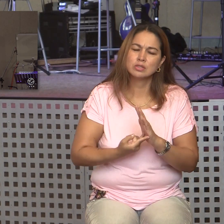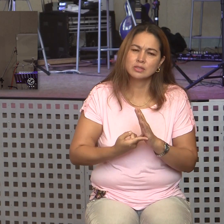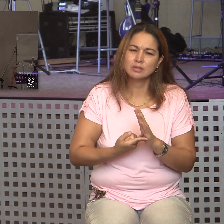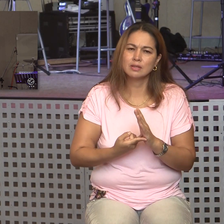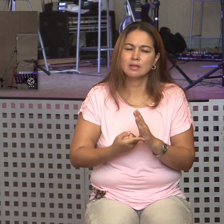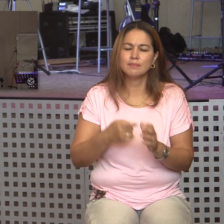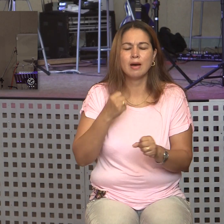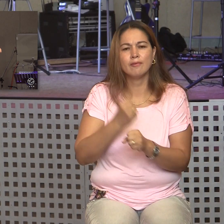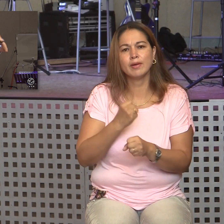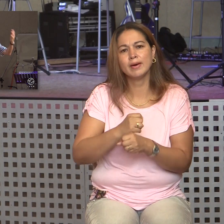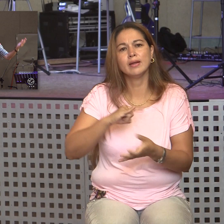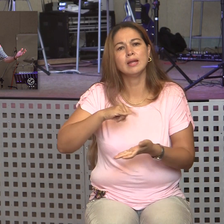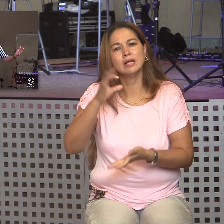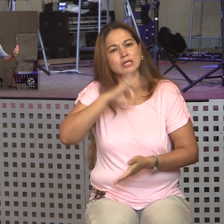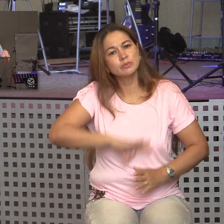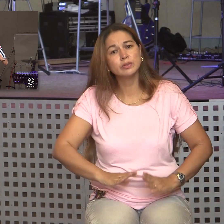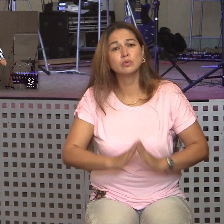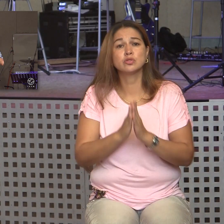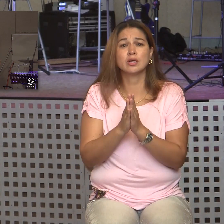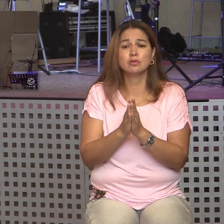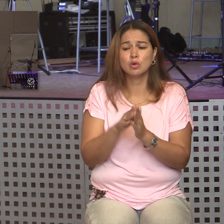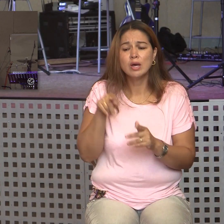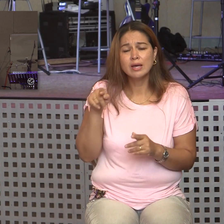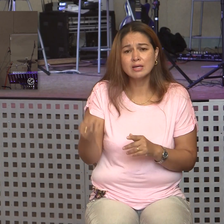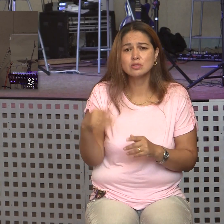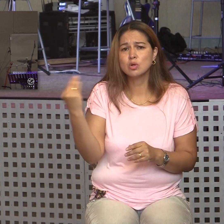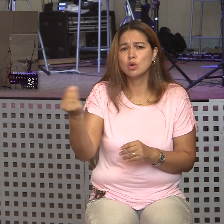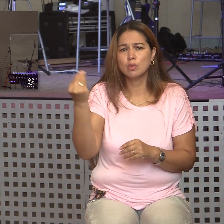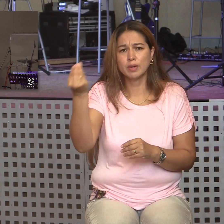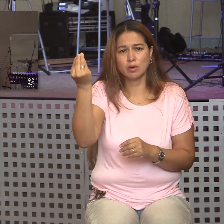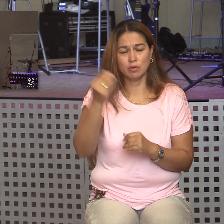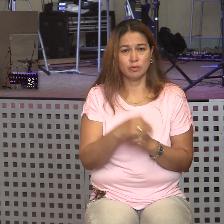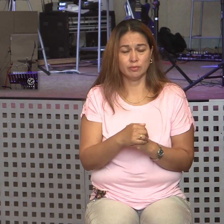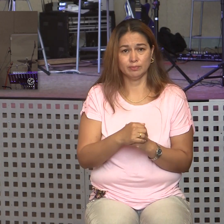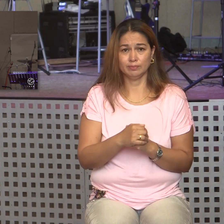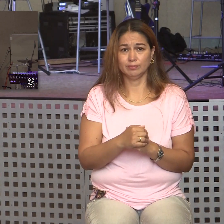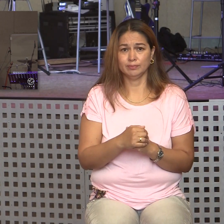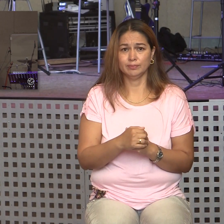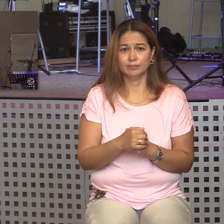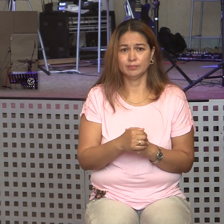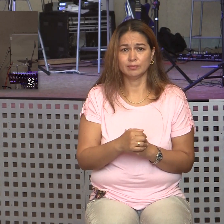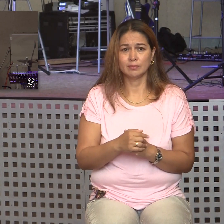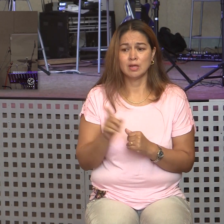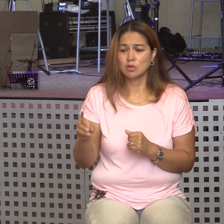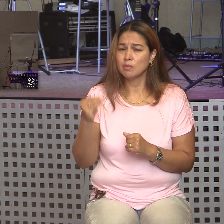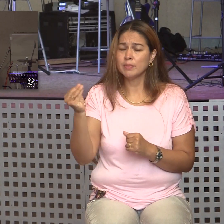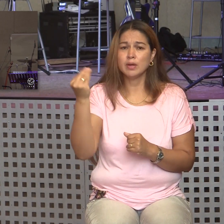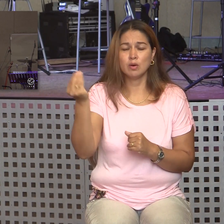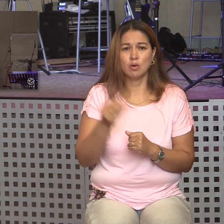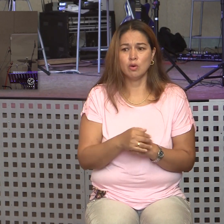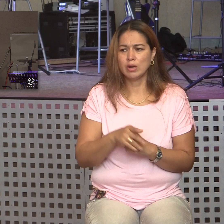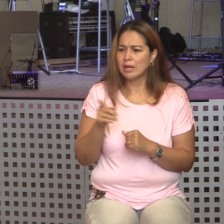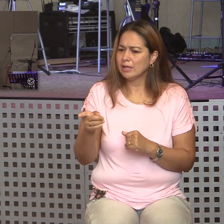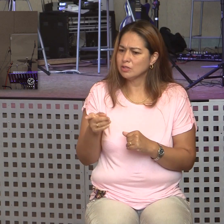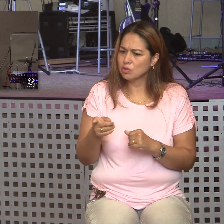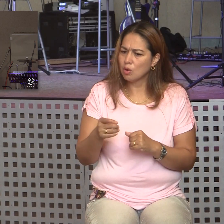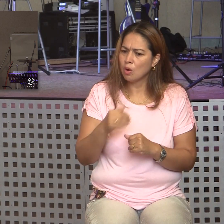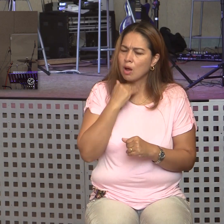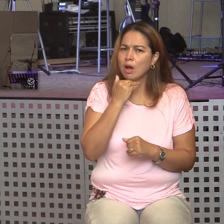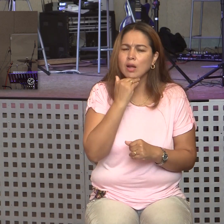Espíritu Santo es lo celestial, es lo espiritual, solo que al hombre natural y al hombre religioso le parece lo